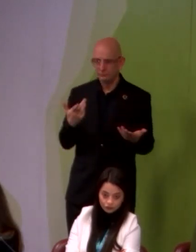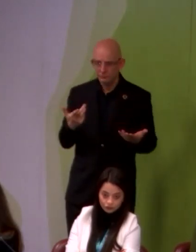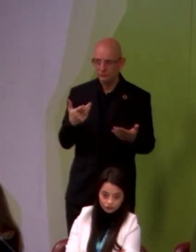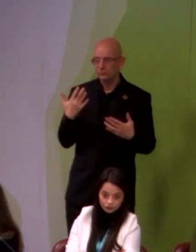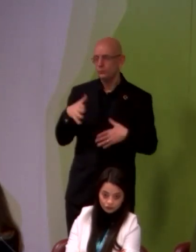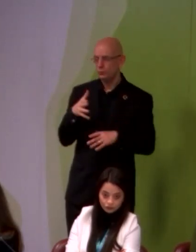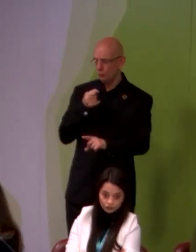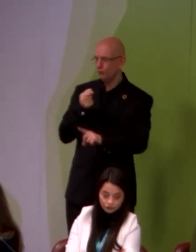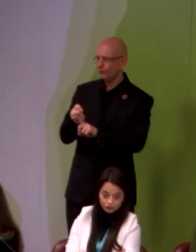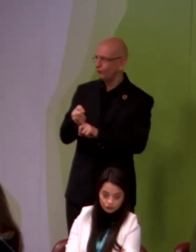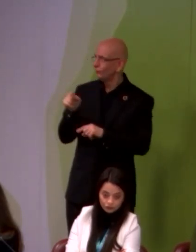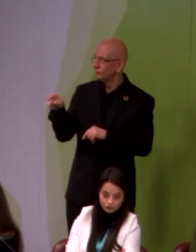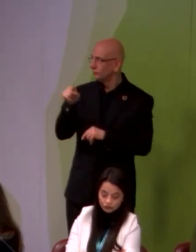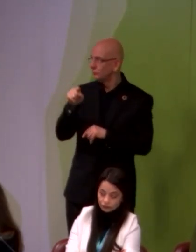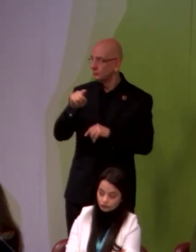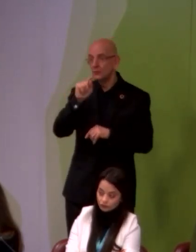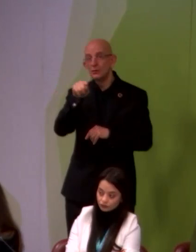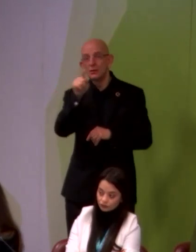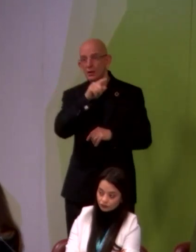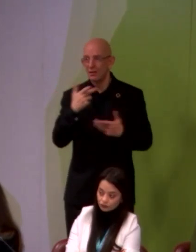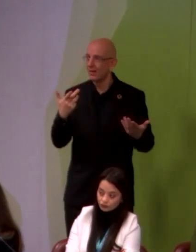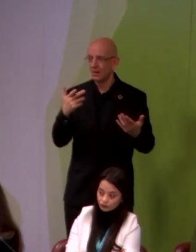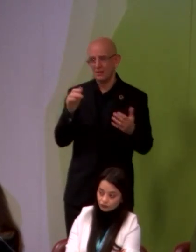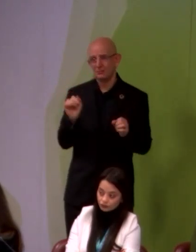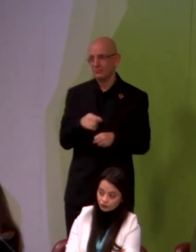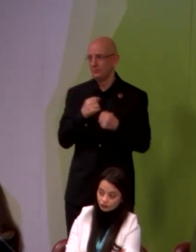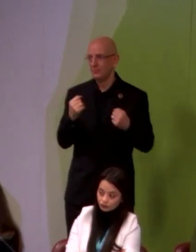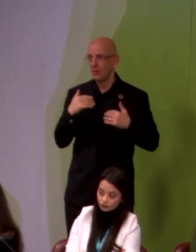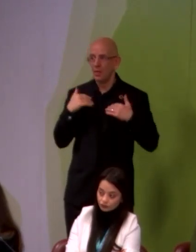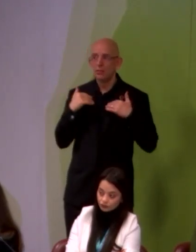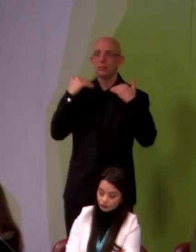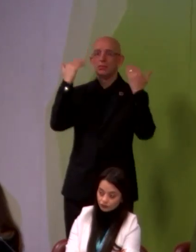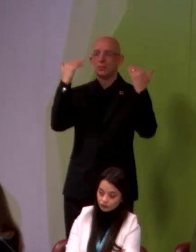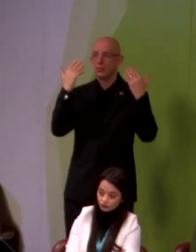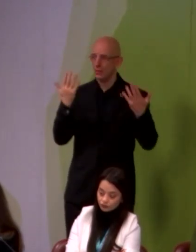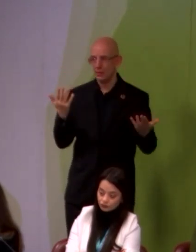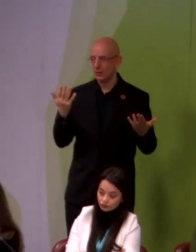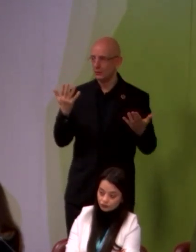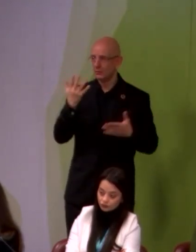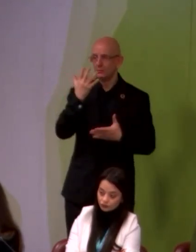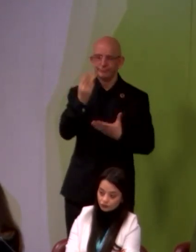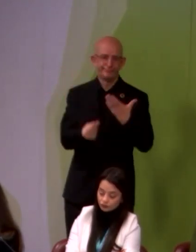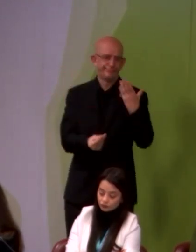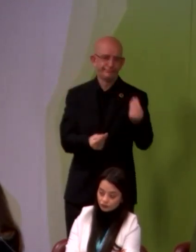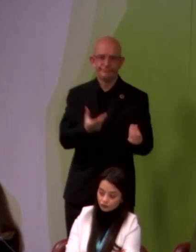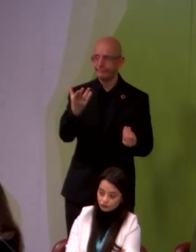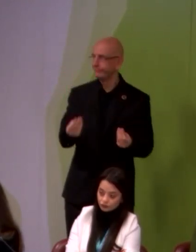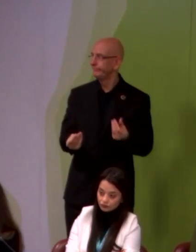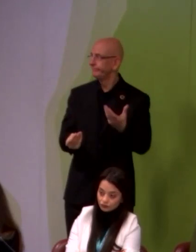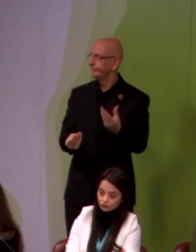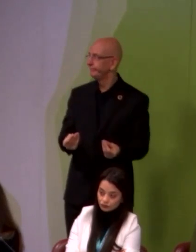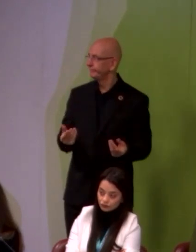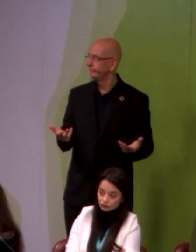Par exemple, incapables de sauver. Par exemple, manque de béquilles,